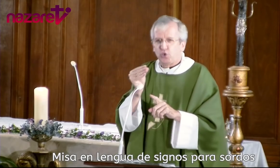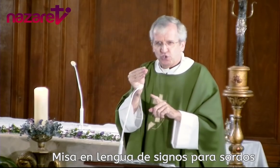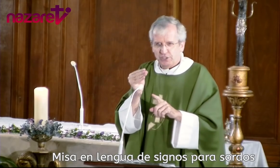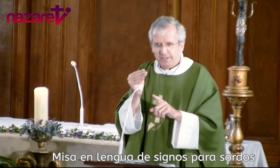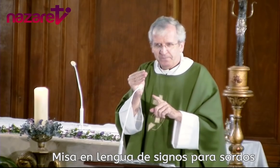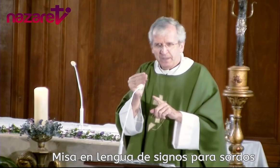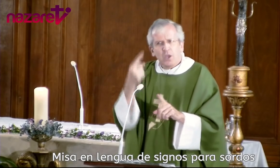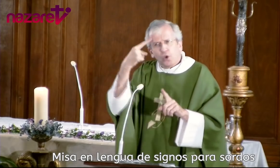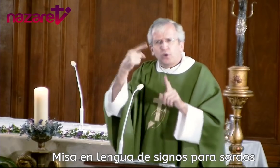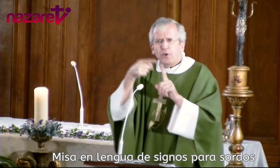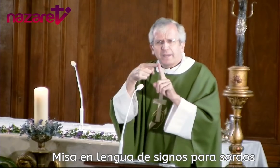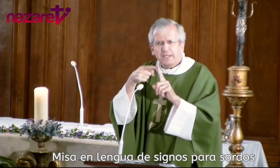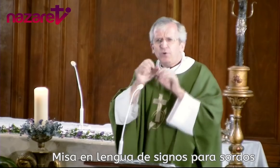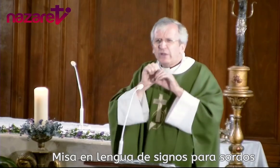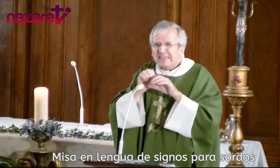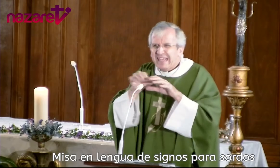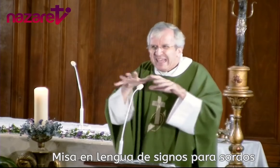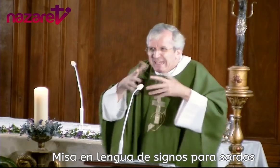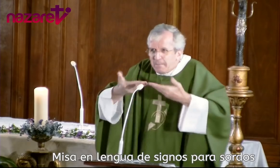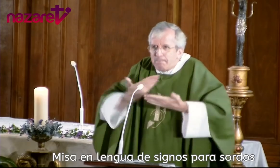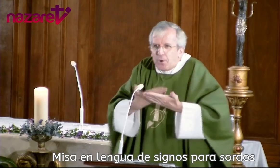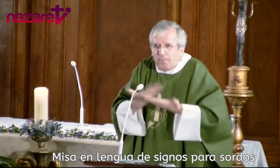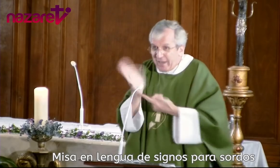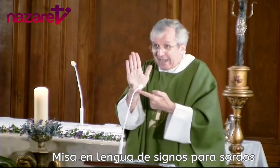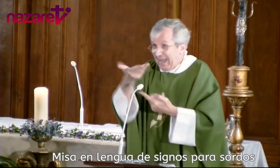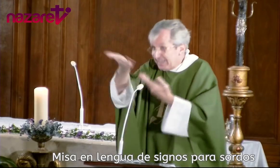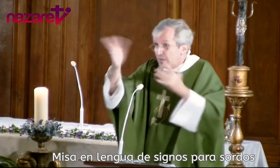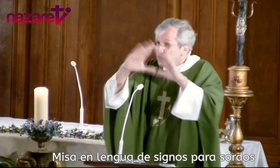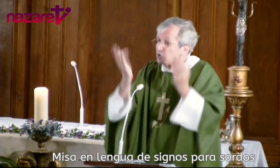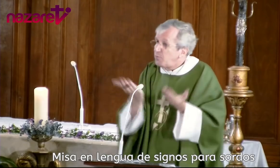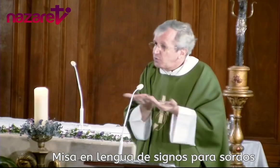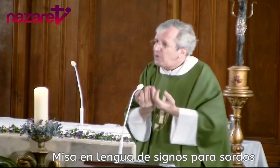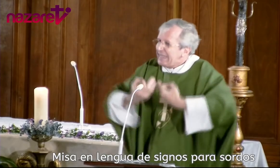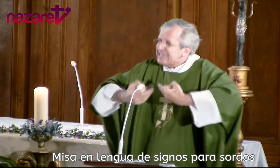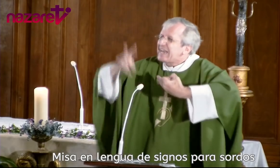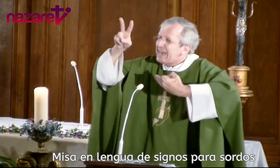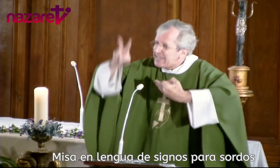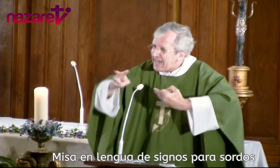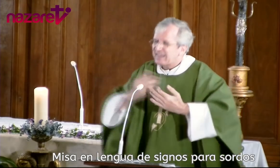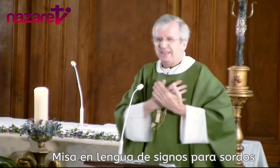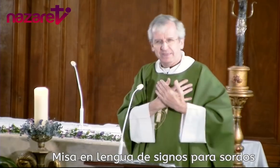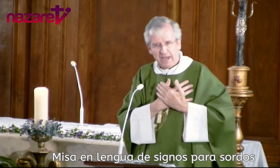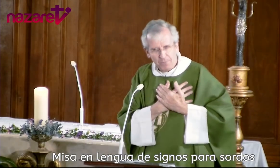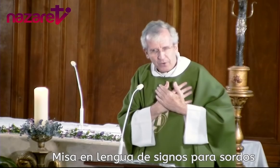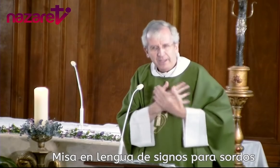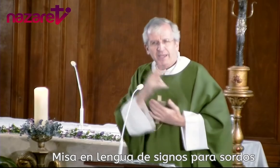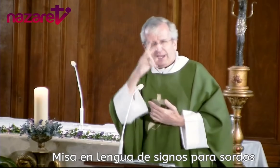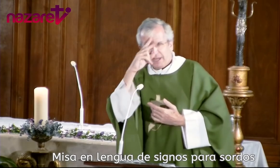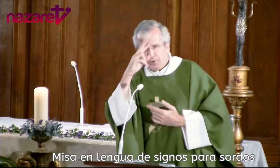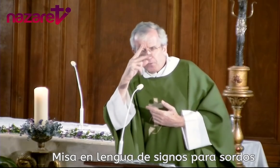todos, con el objetivo de proponer ante nuestro mundo esa realidad del amor, esa